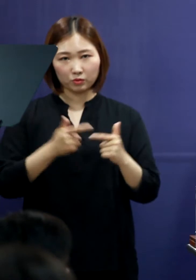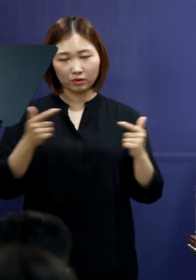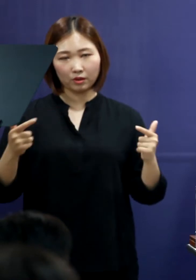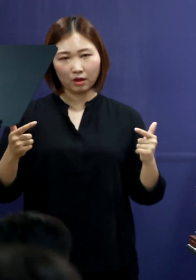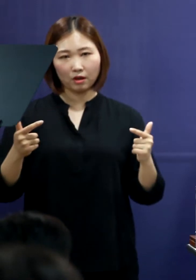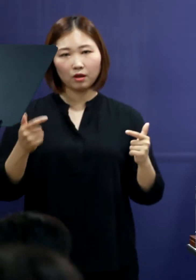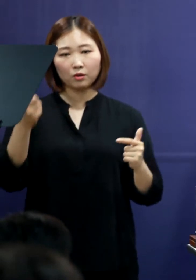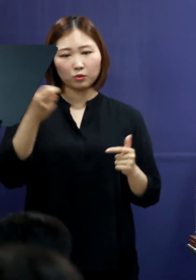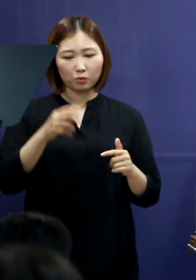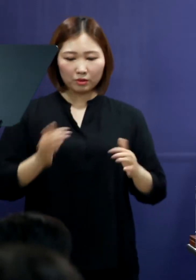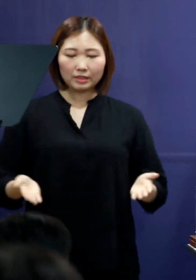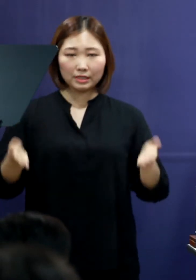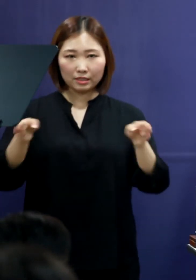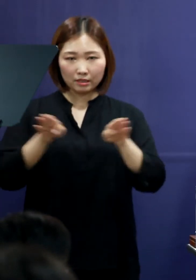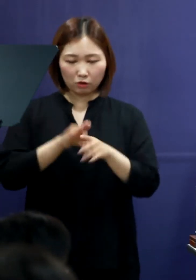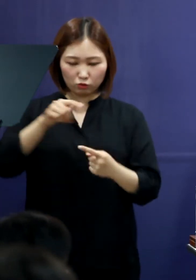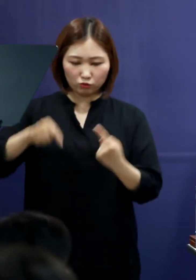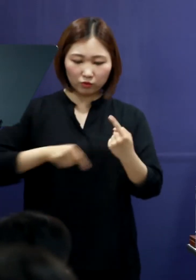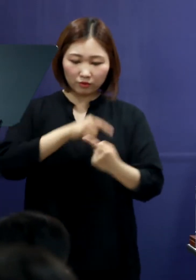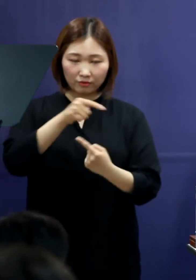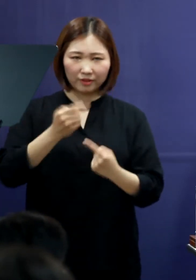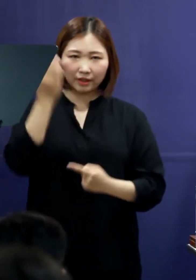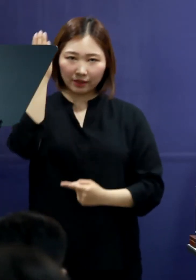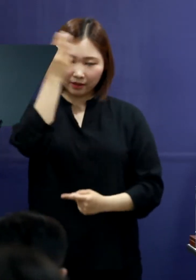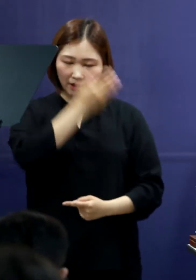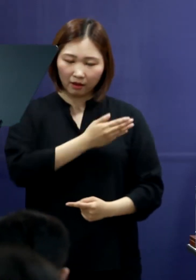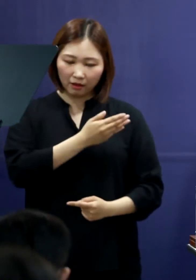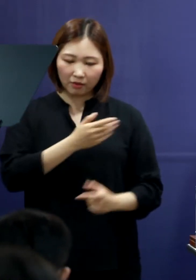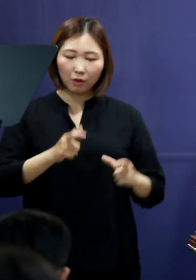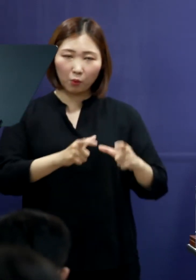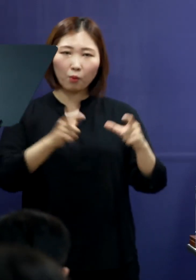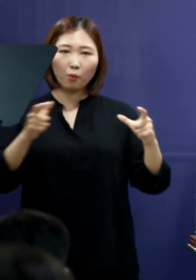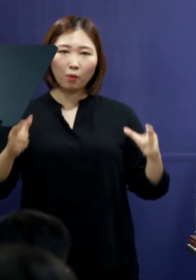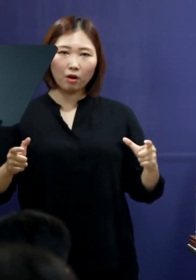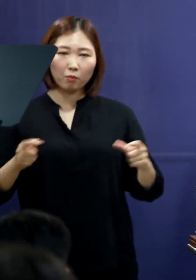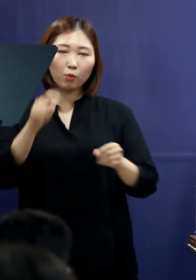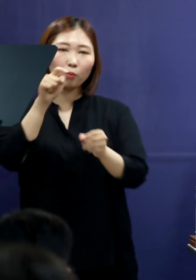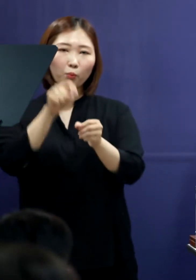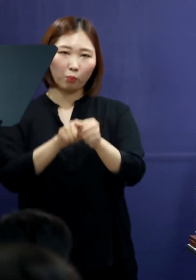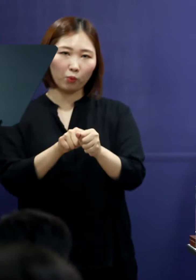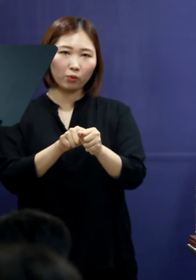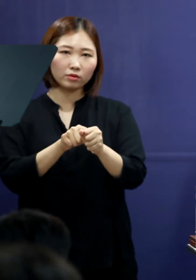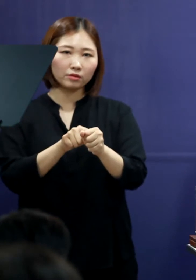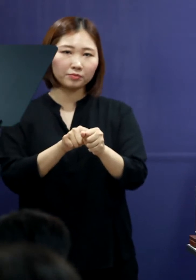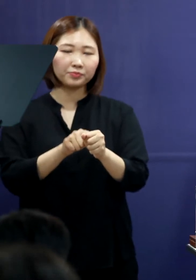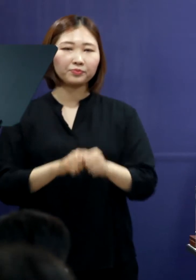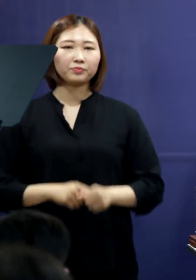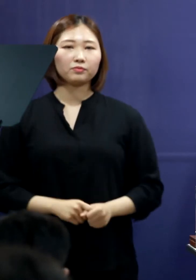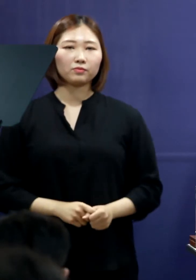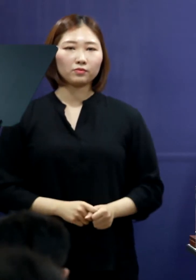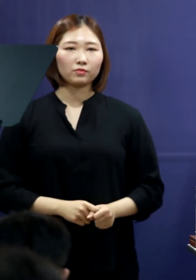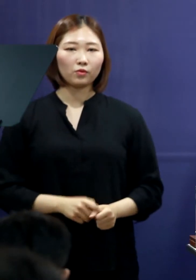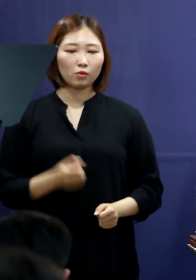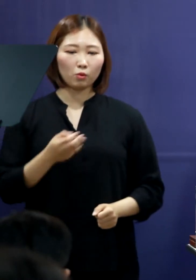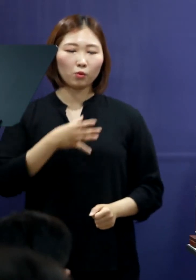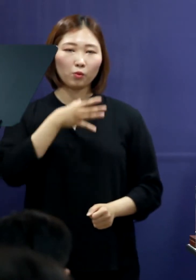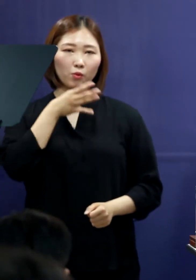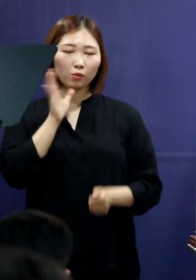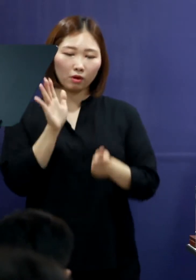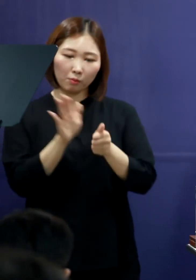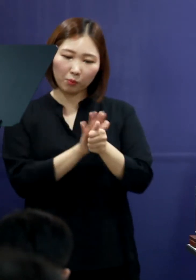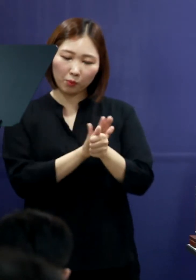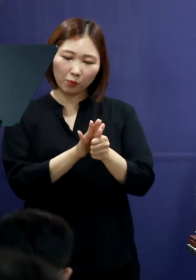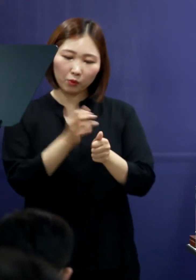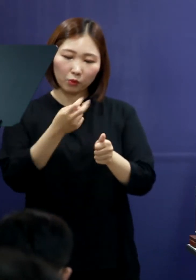또 시설 운영의 투명성도 확보하고자 하는 것입니다. 그리고 요양보호사나 보육교사